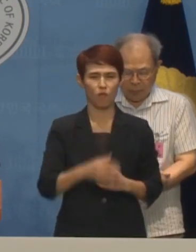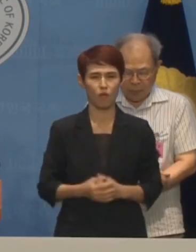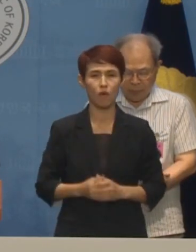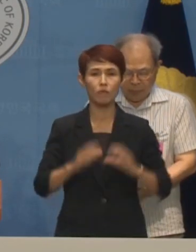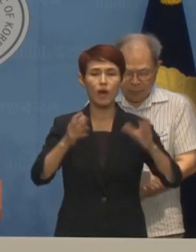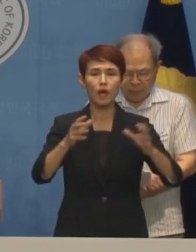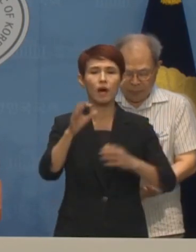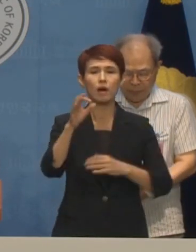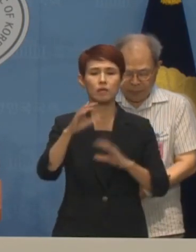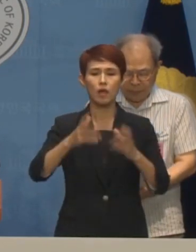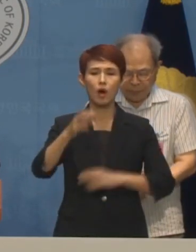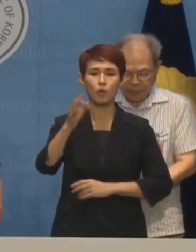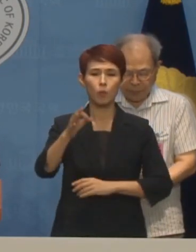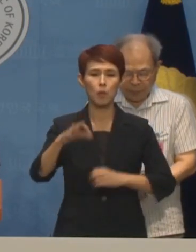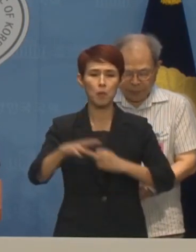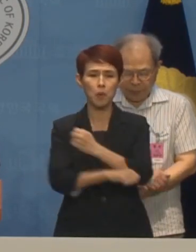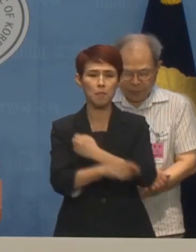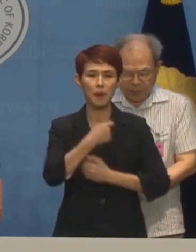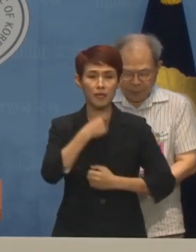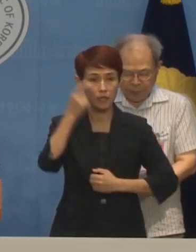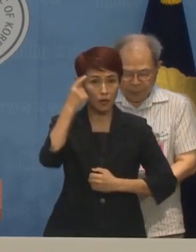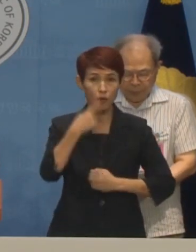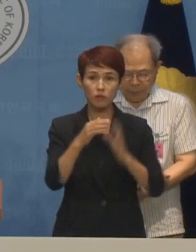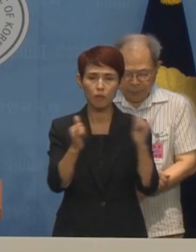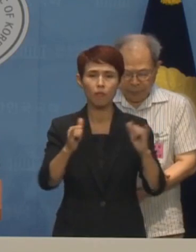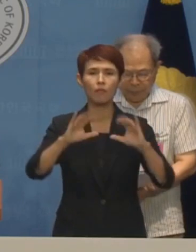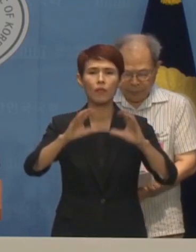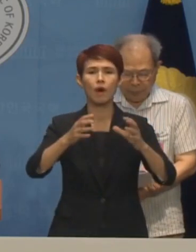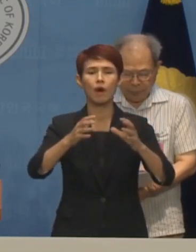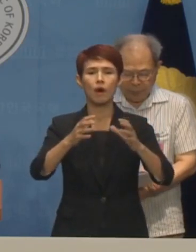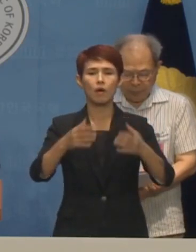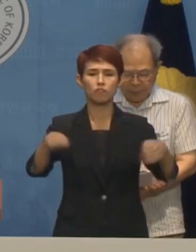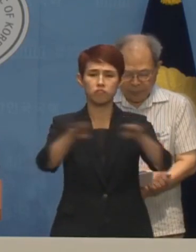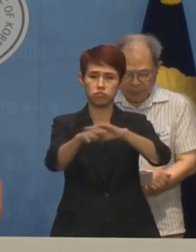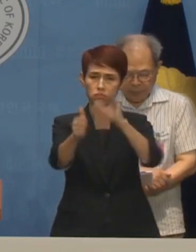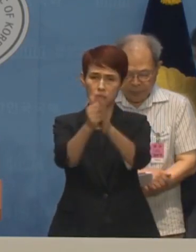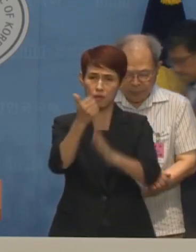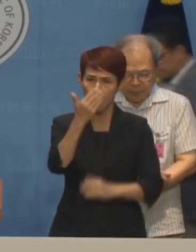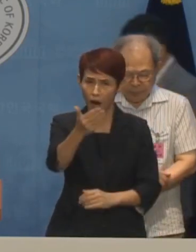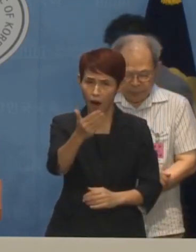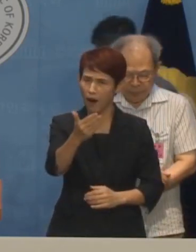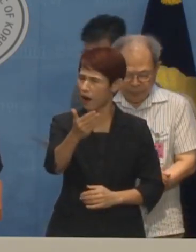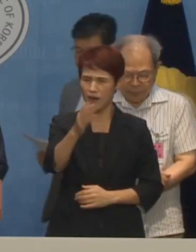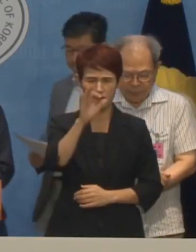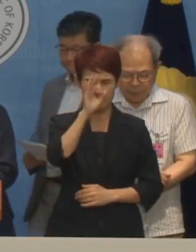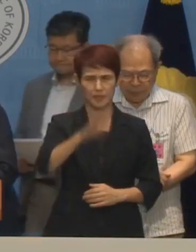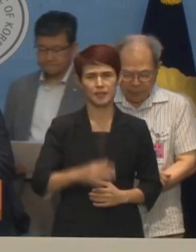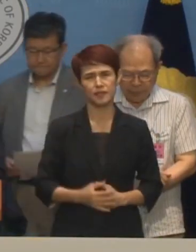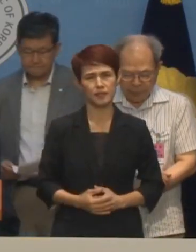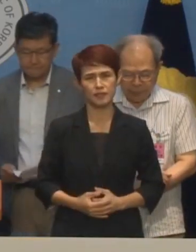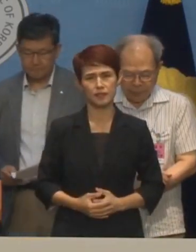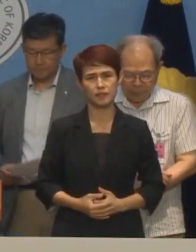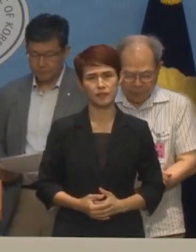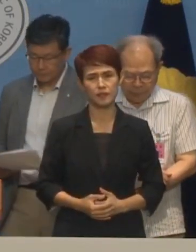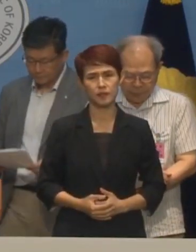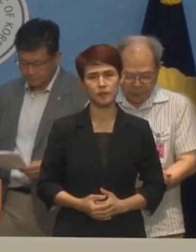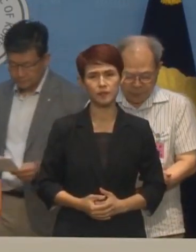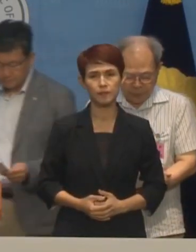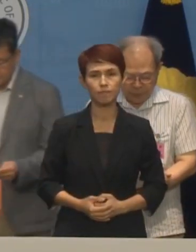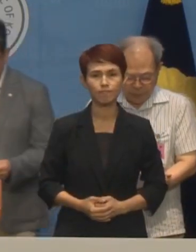횡령하라고 했던 사람에게 국가기관의 장을 믿고 맡길 수 있겠는가?